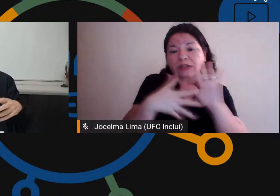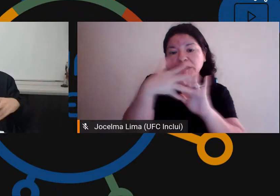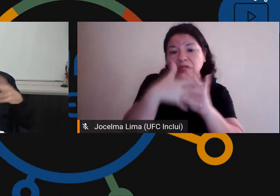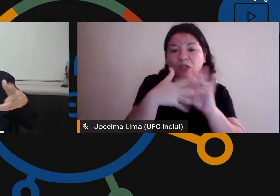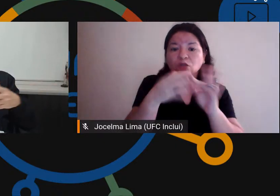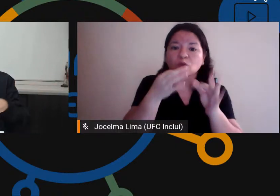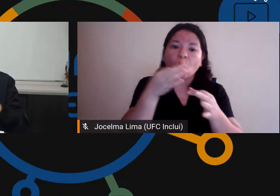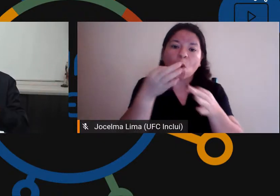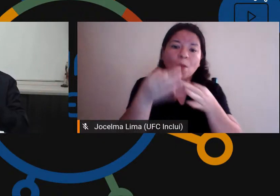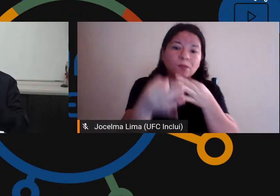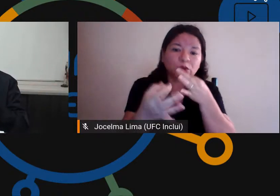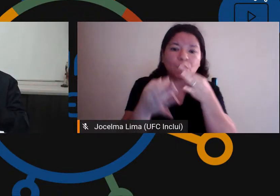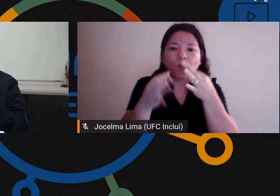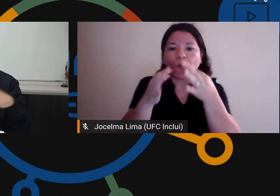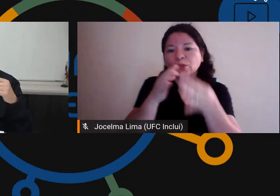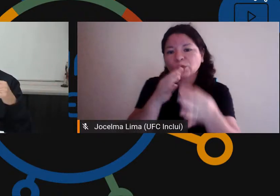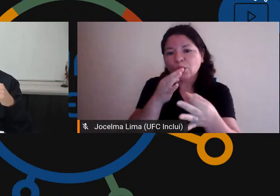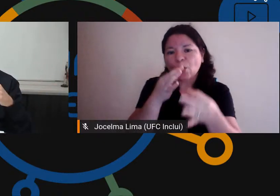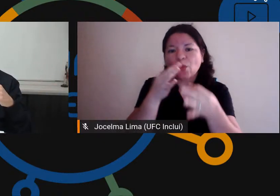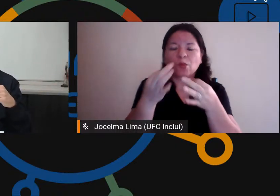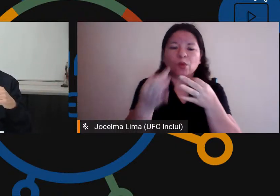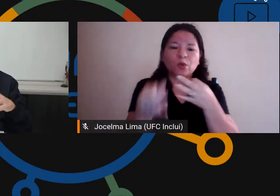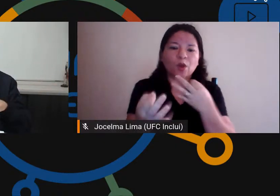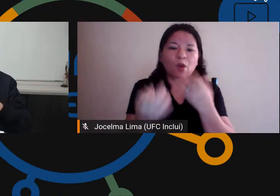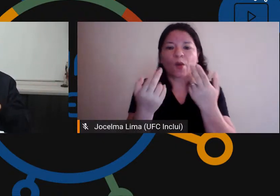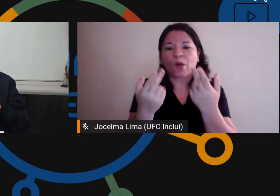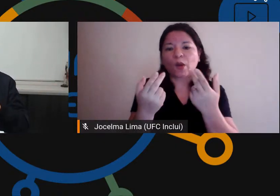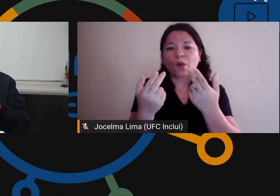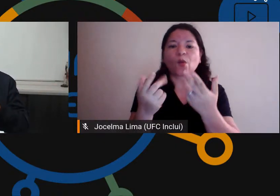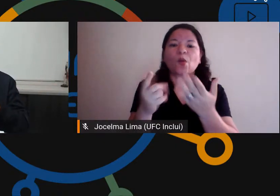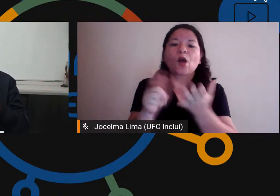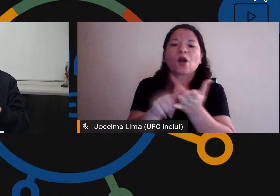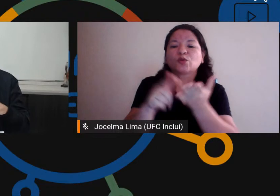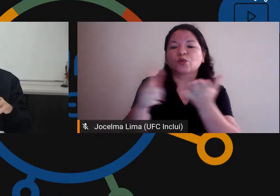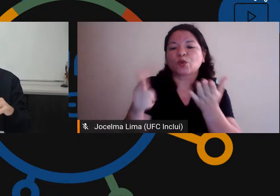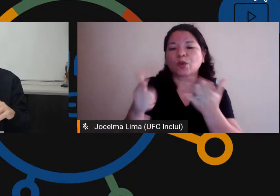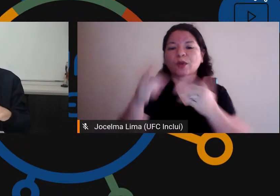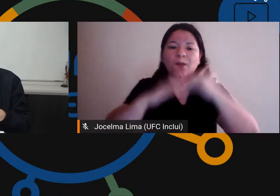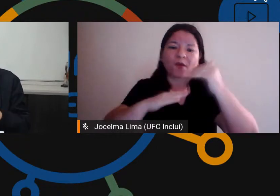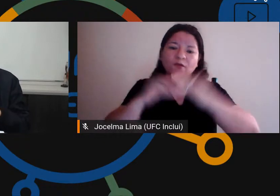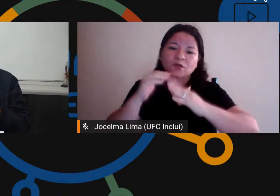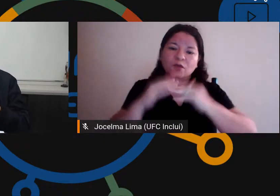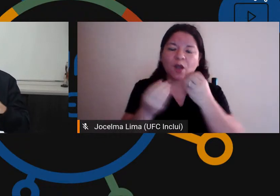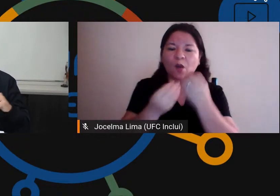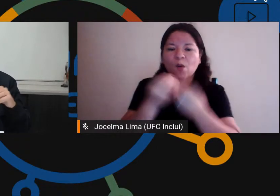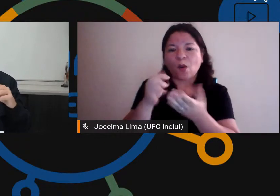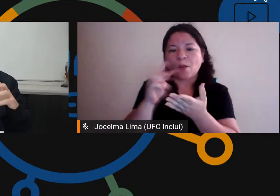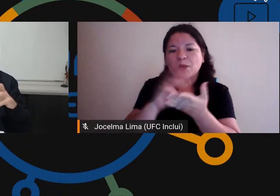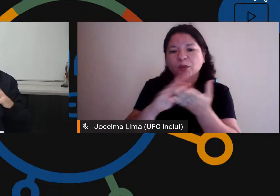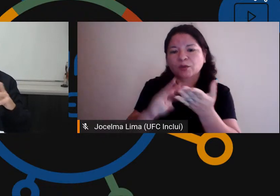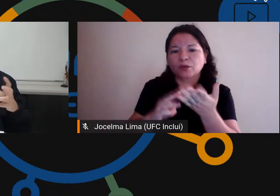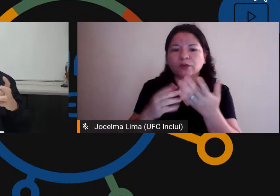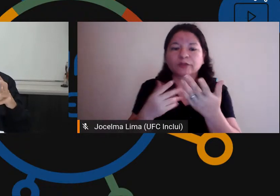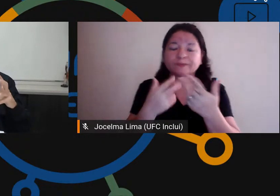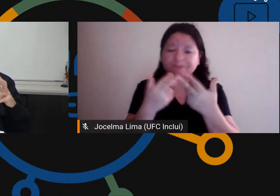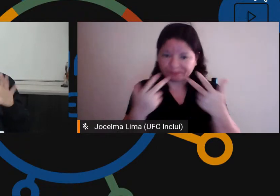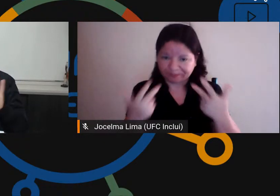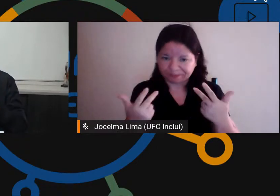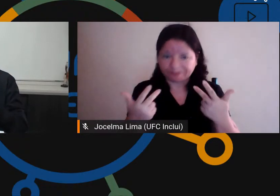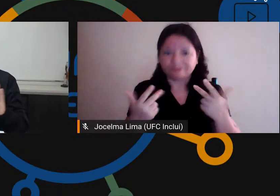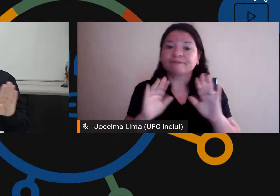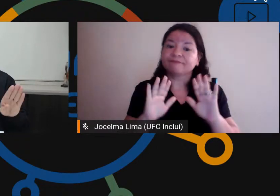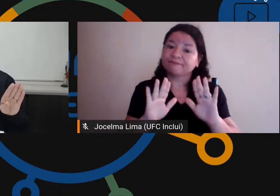for amigo dos jornalistas, e falar dentro da ideologia do jornal, se falar fora ele não vai publicar, né? Então, tem